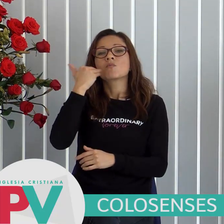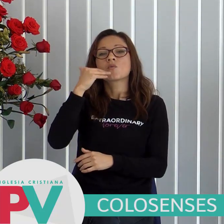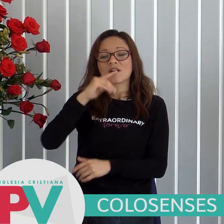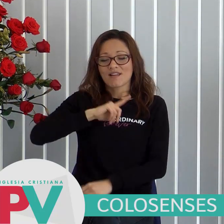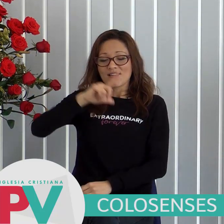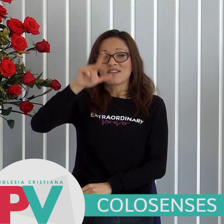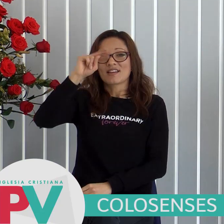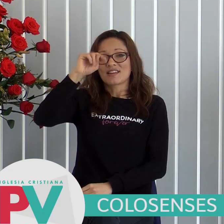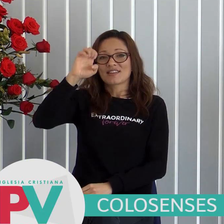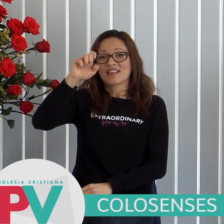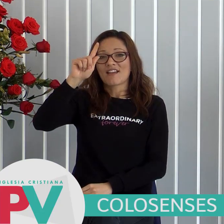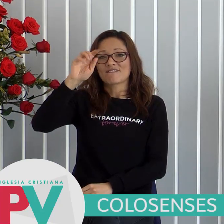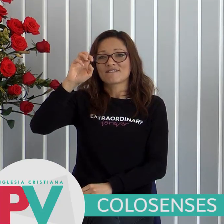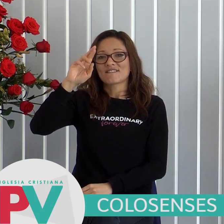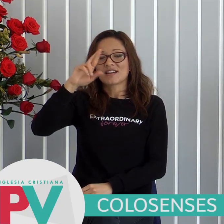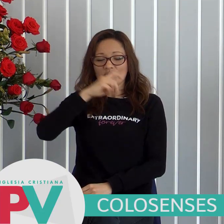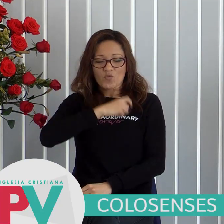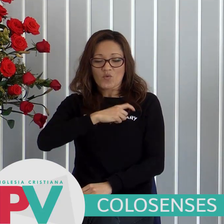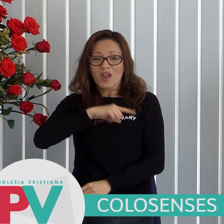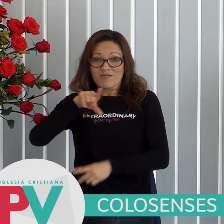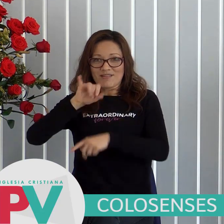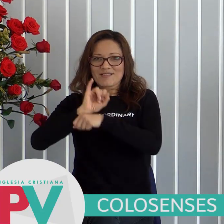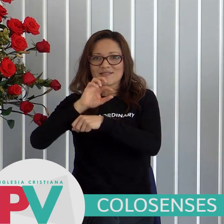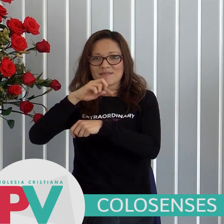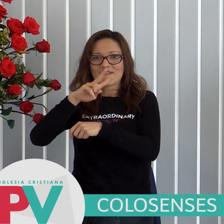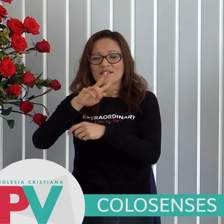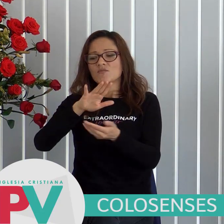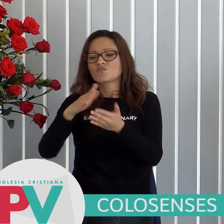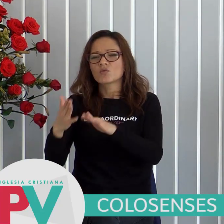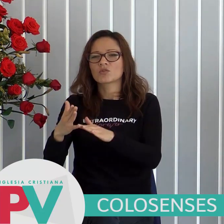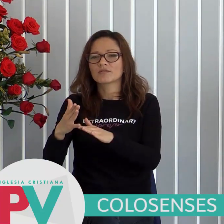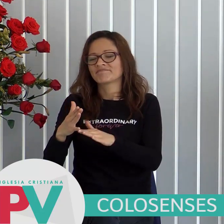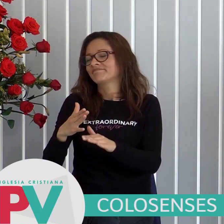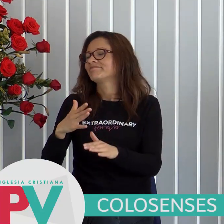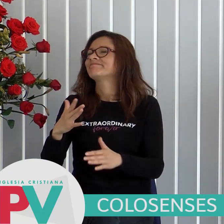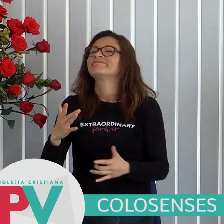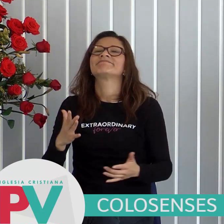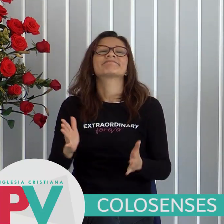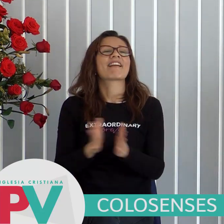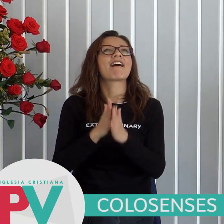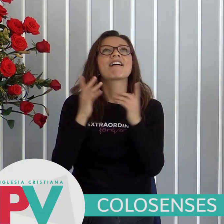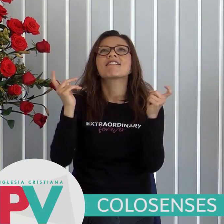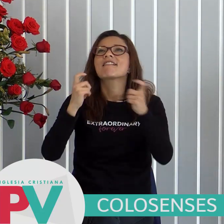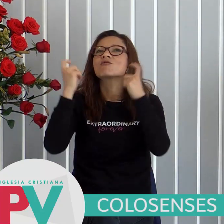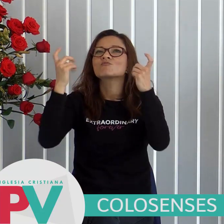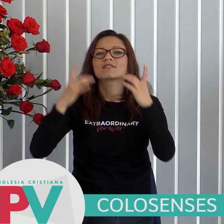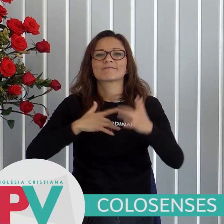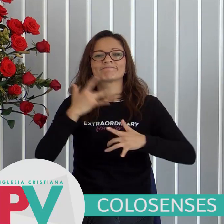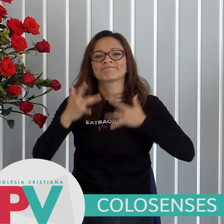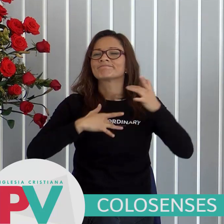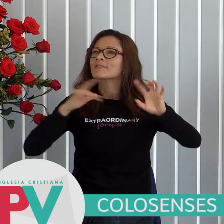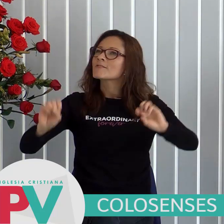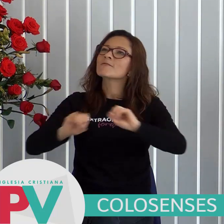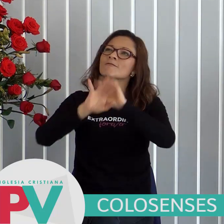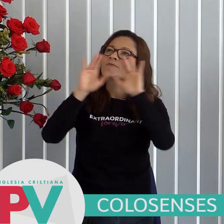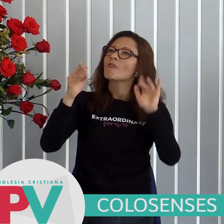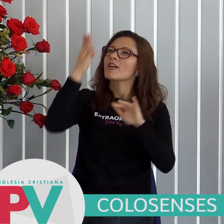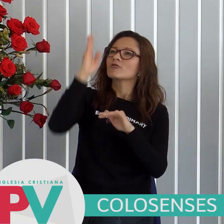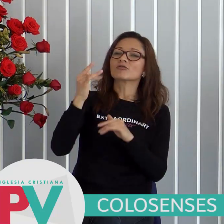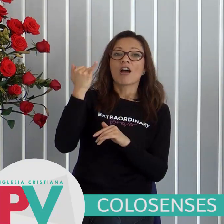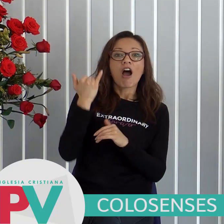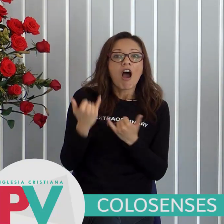no me pude sino sonreír y gozar y decir, aleluya, aleluya, gloria a Dios, gloria a Dios. Ahora